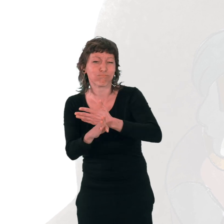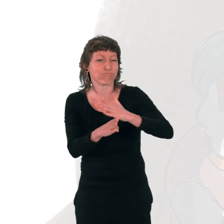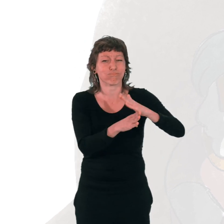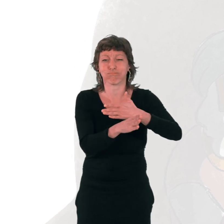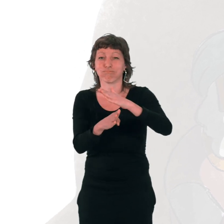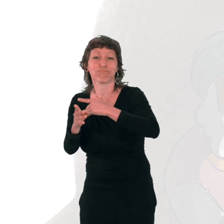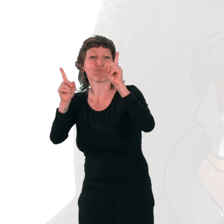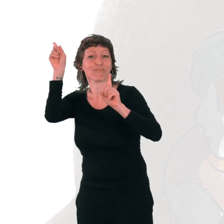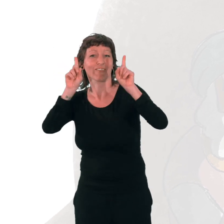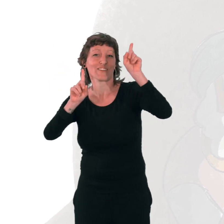le sabbat.